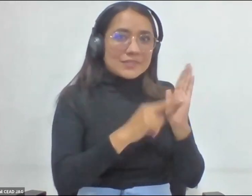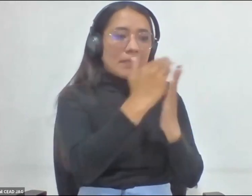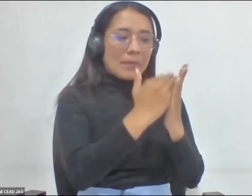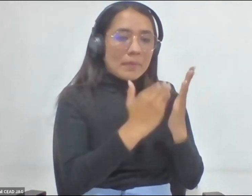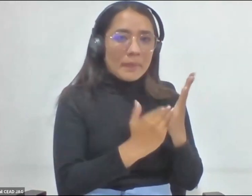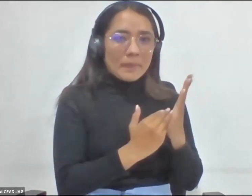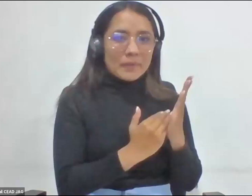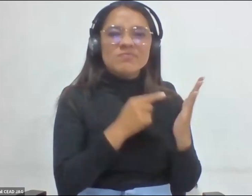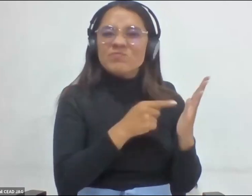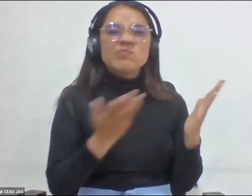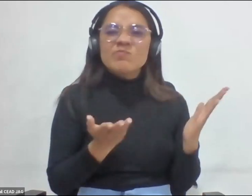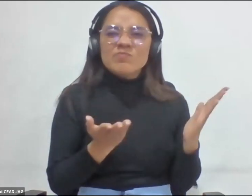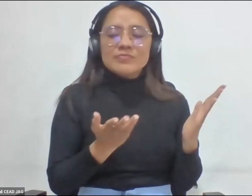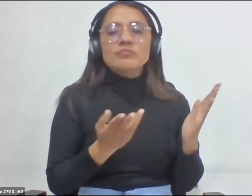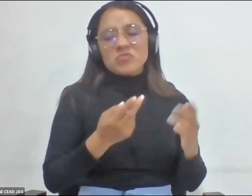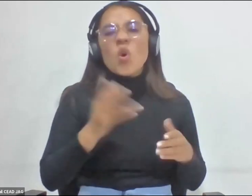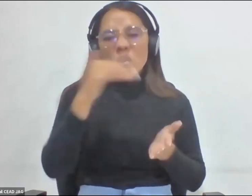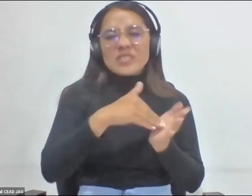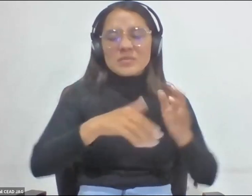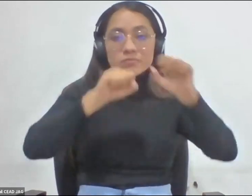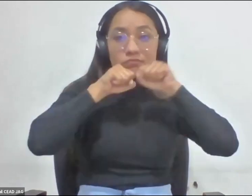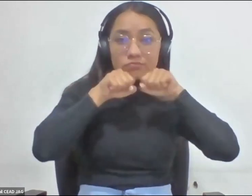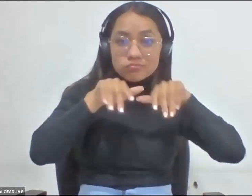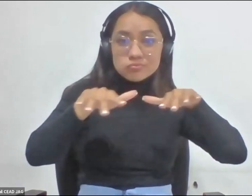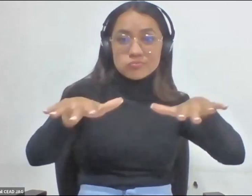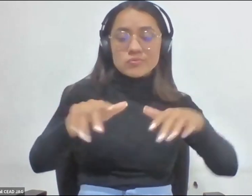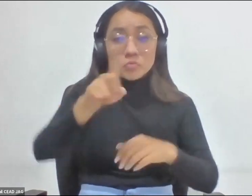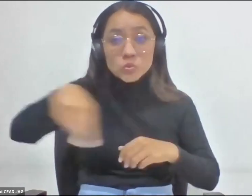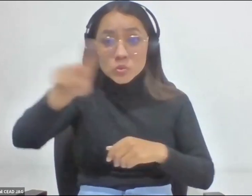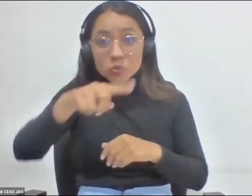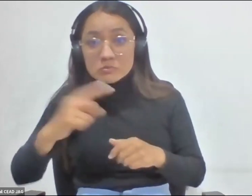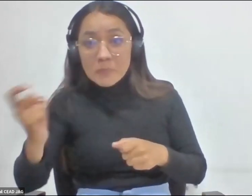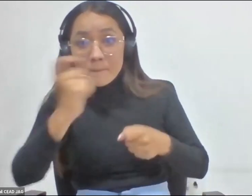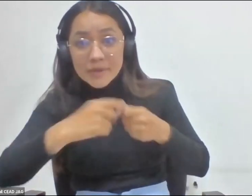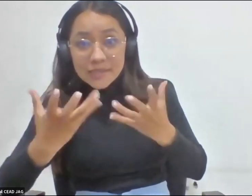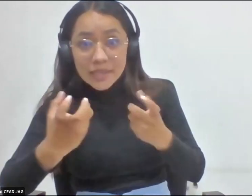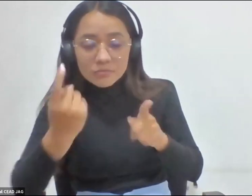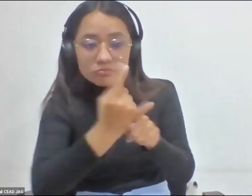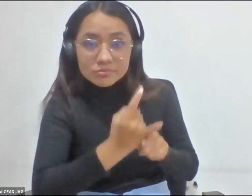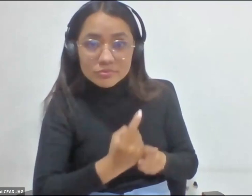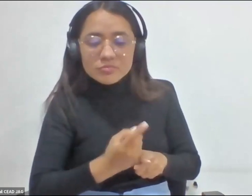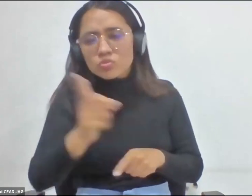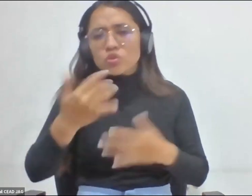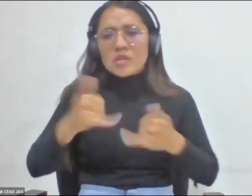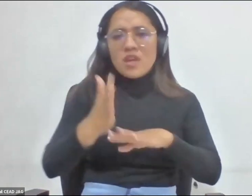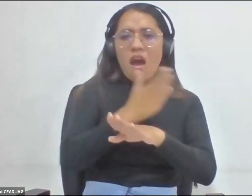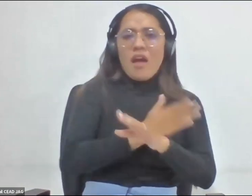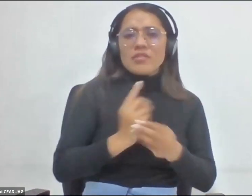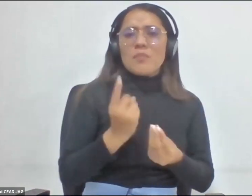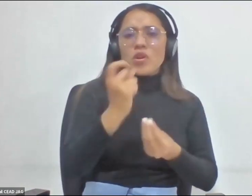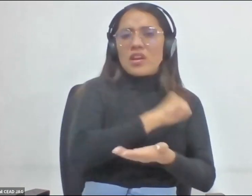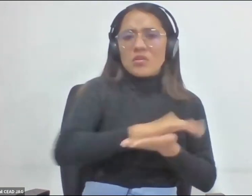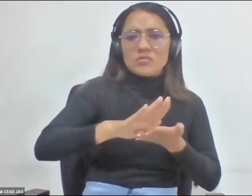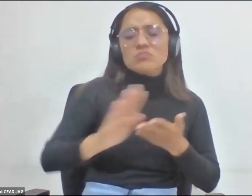publicar nuevamente son requisitos Pues que si se cumple para política gratuidad son fácilmente cumplibles para jóvenes